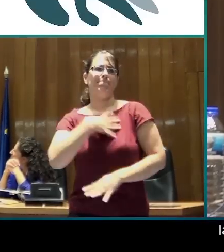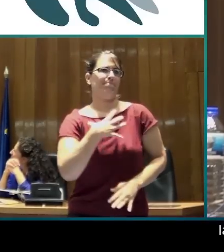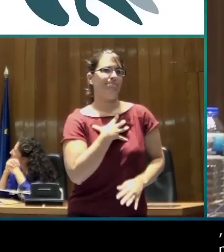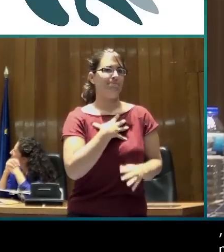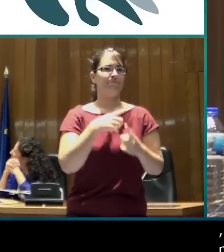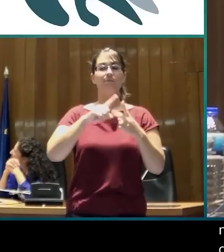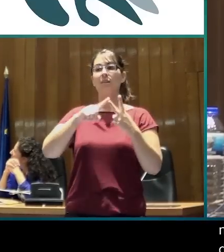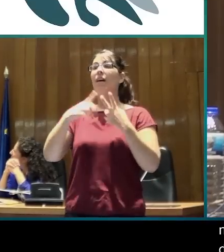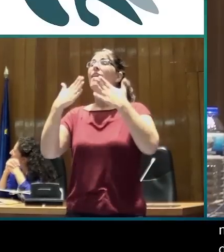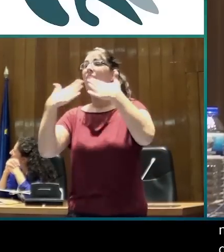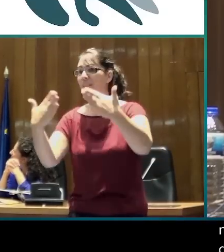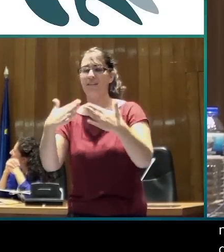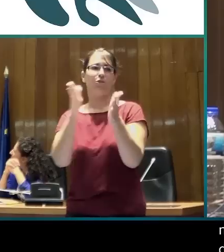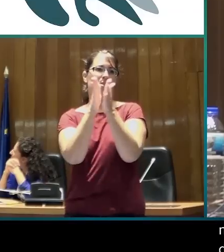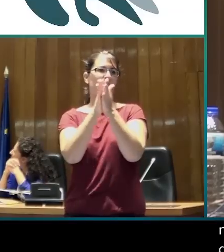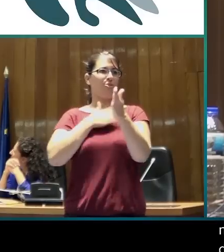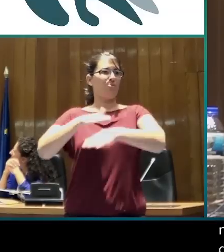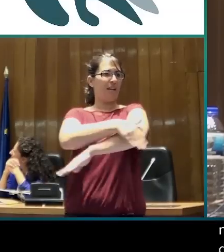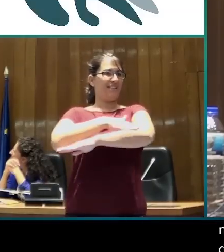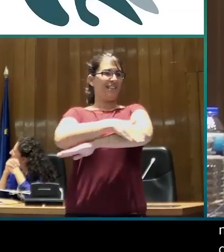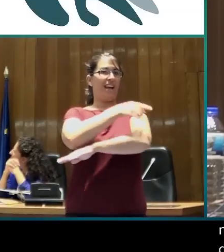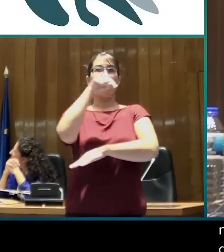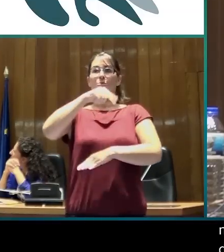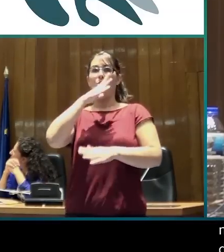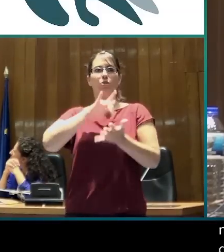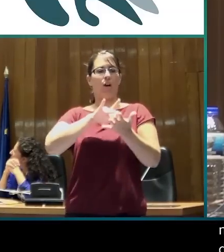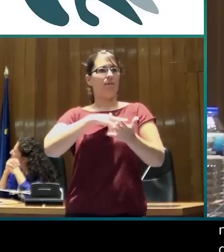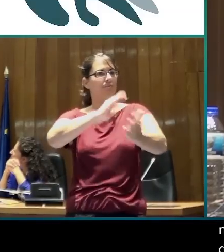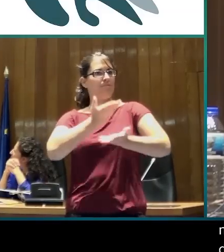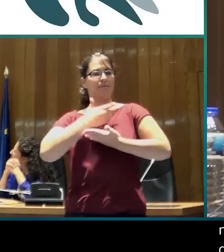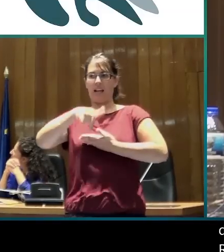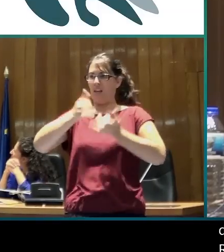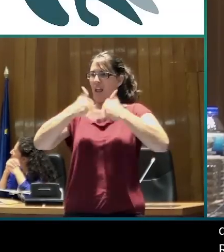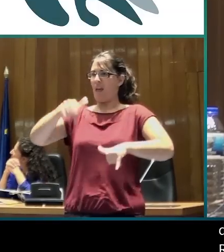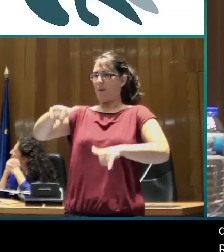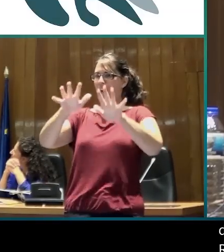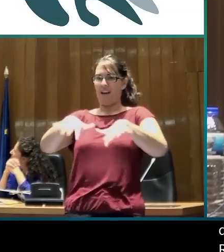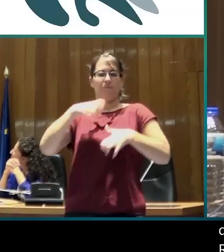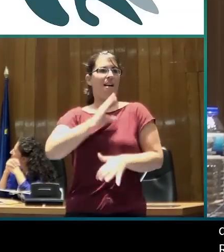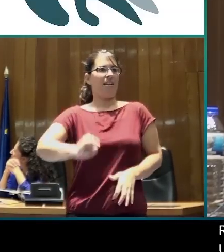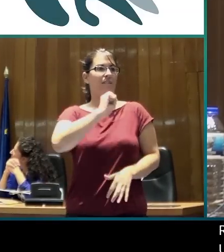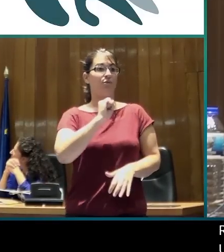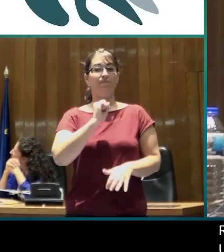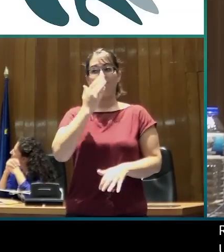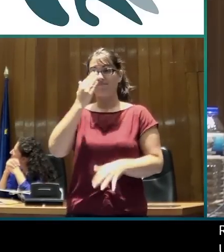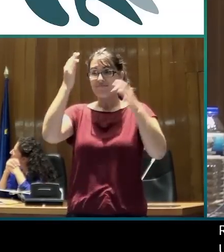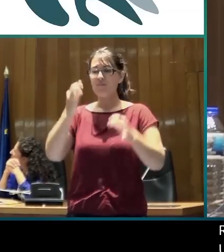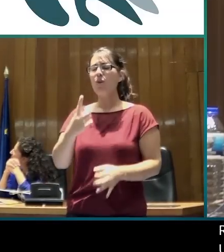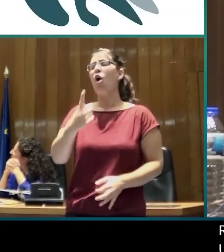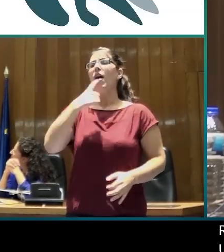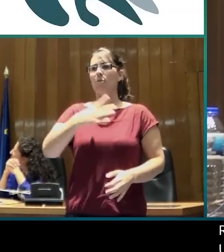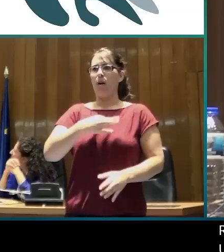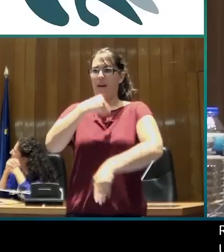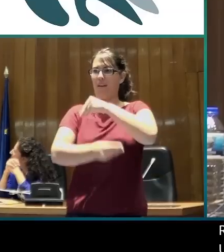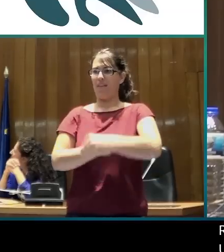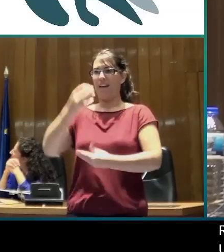Agradecimientos a los compañeros del Ministerio por cedernos este magnífico salón de actos. Os aseguro que nos hubiera gustado celebrar este Congreso en la maravillosa y